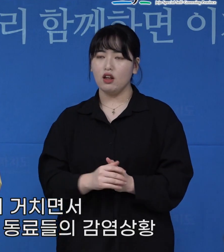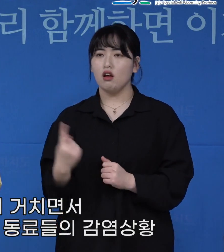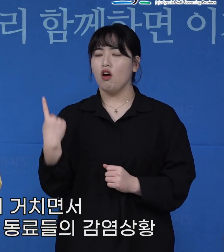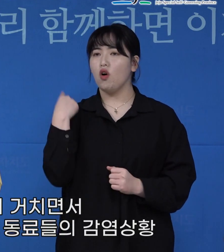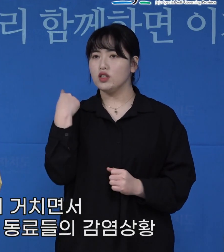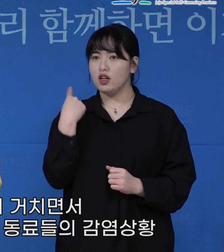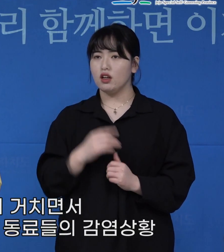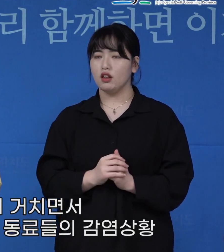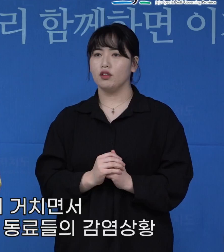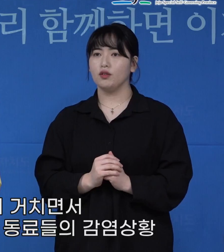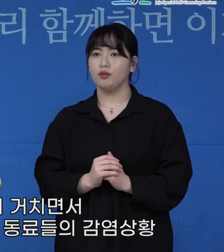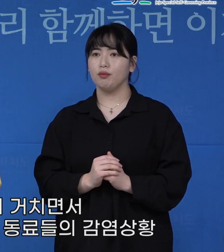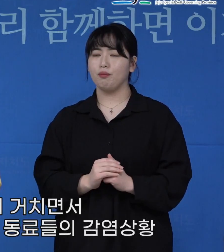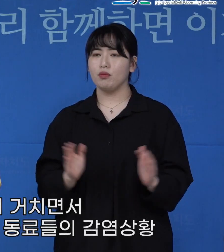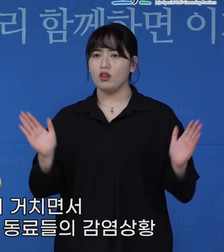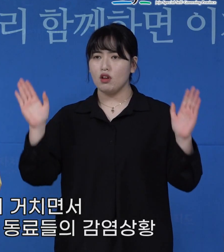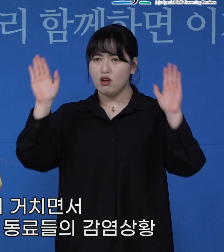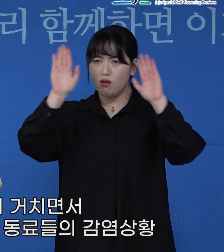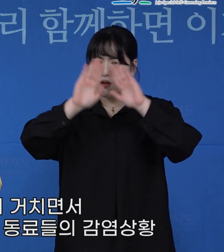어제